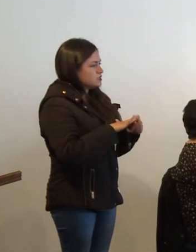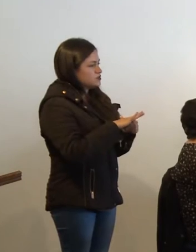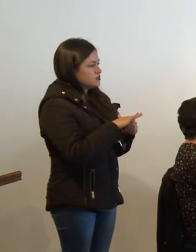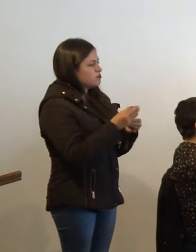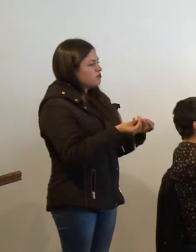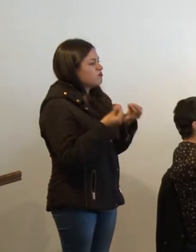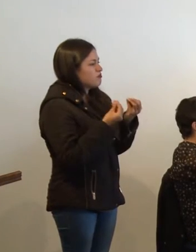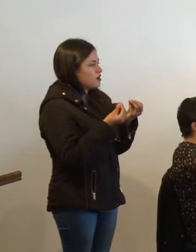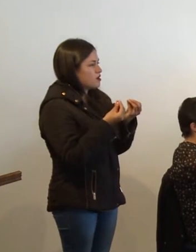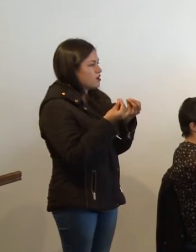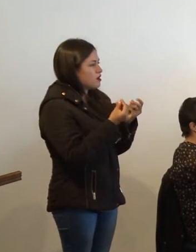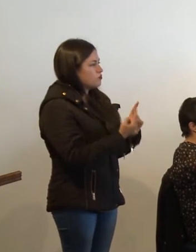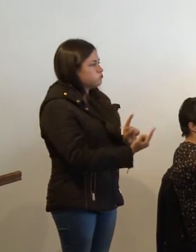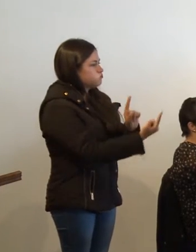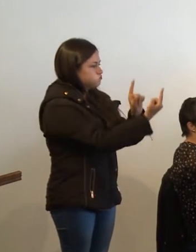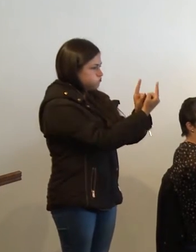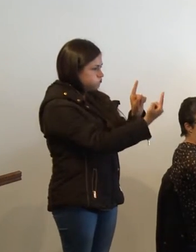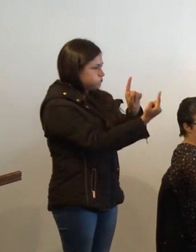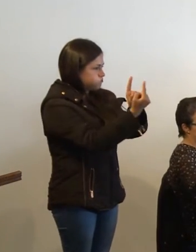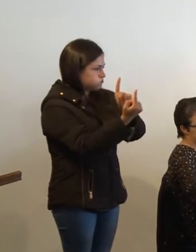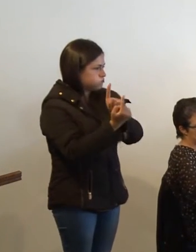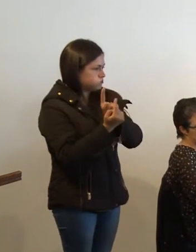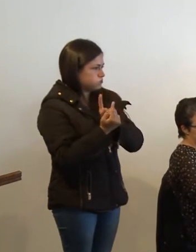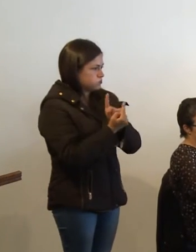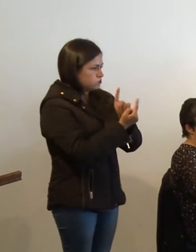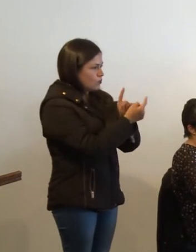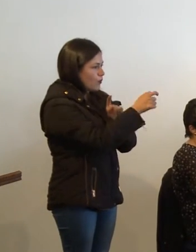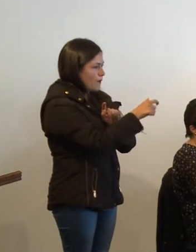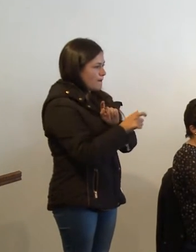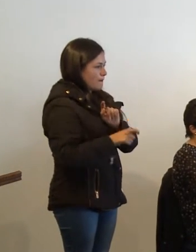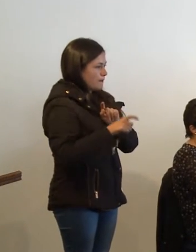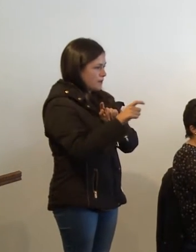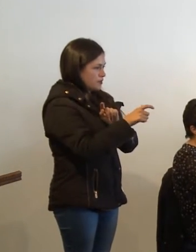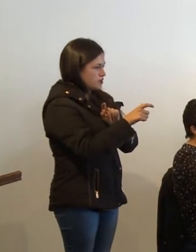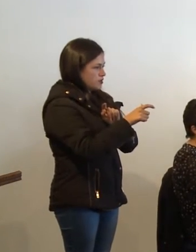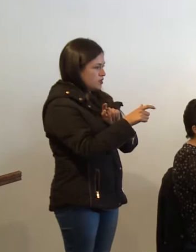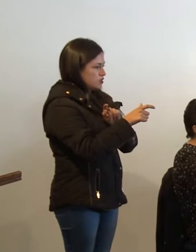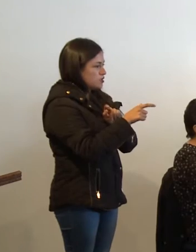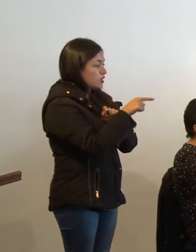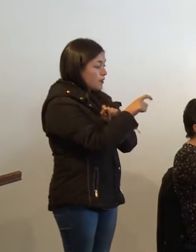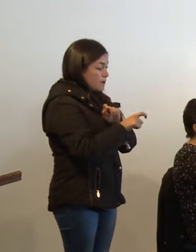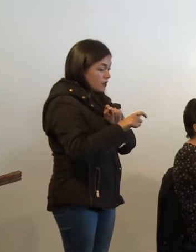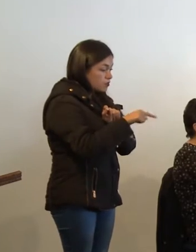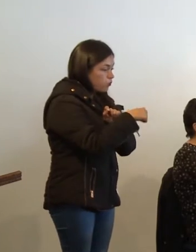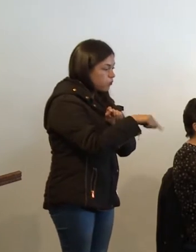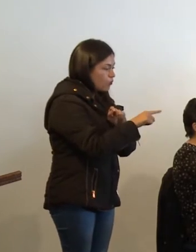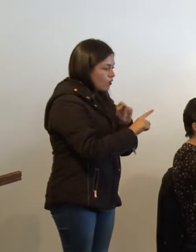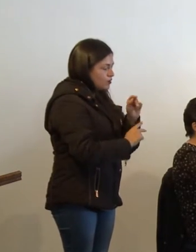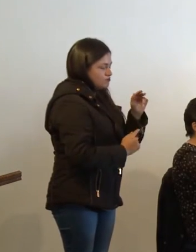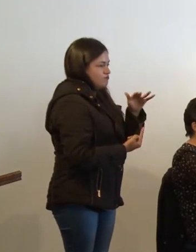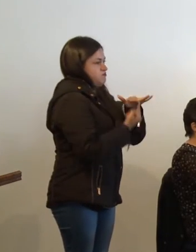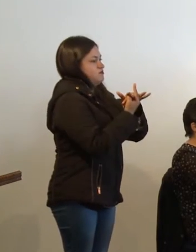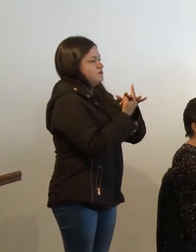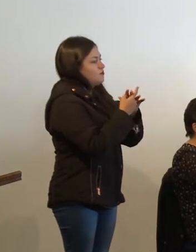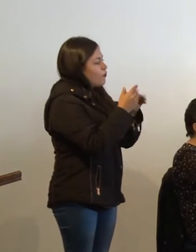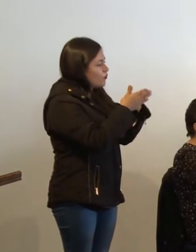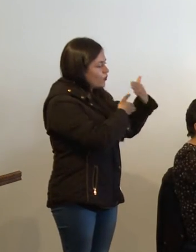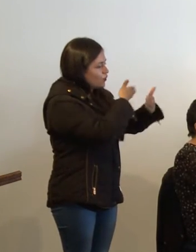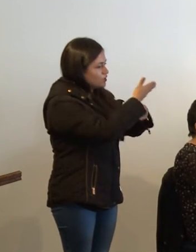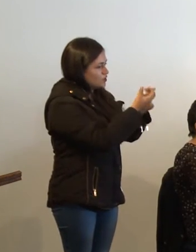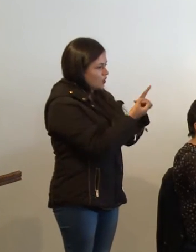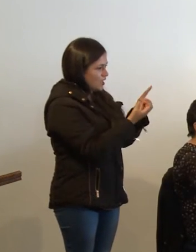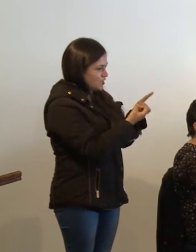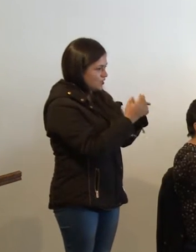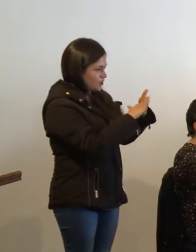para encontrarnos con personas que han sido creadoras de este proceso de licenciatura.